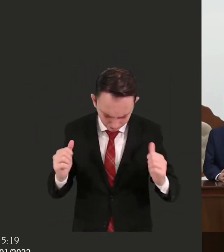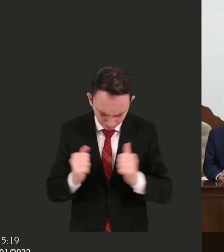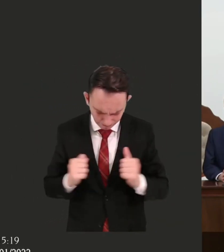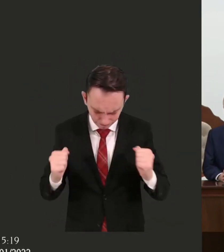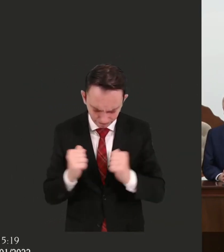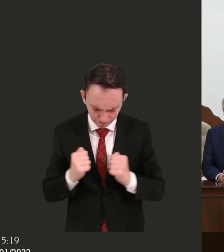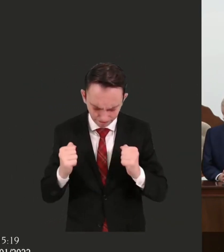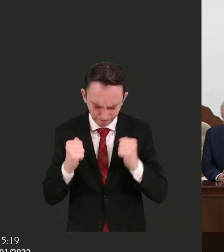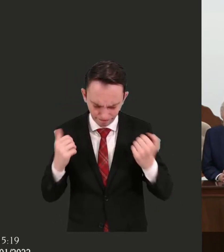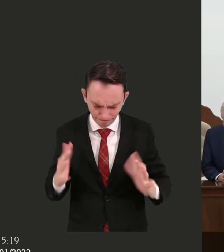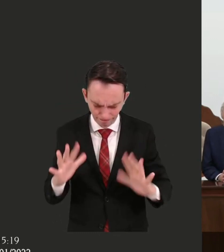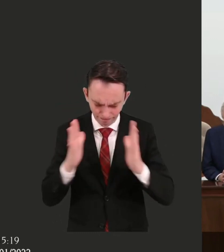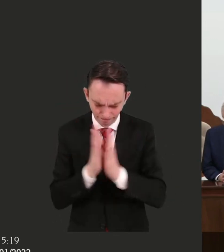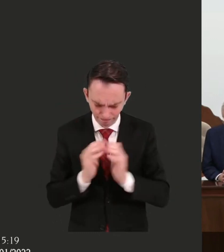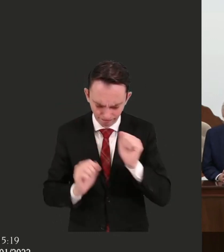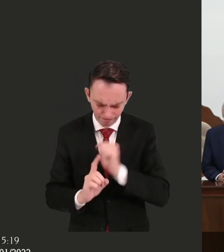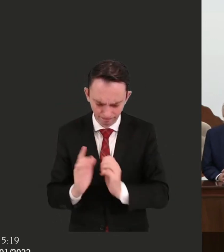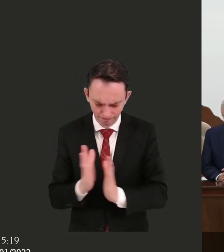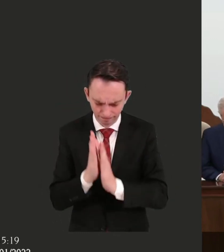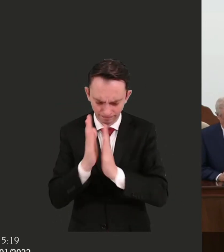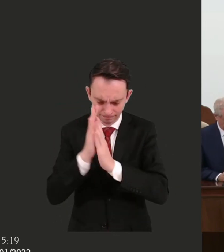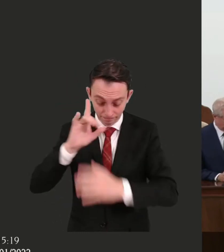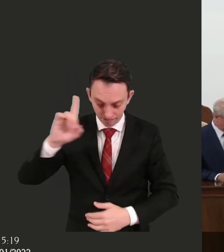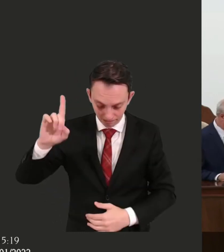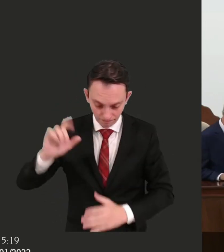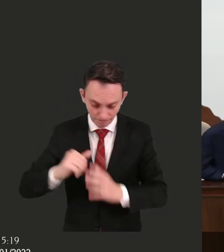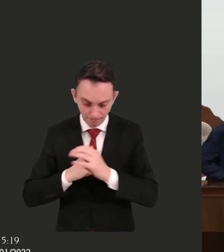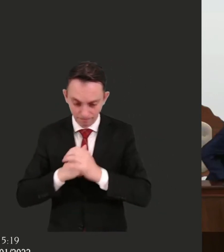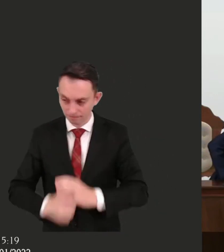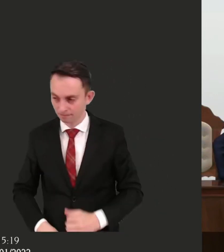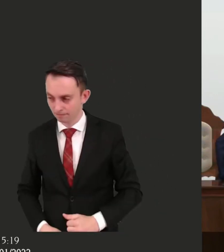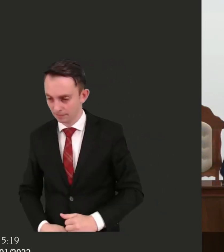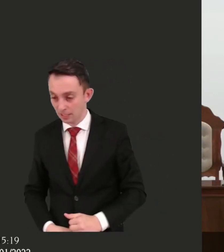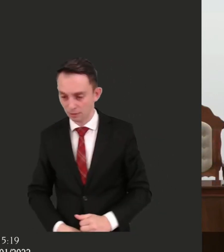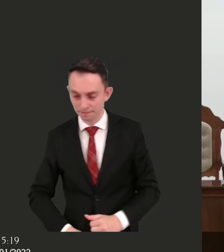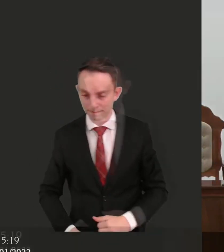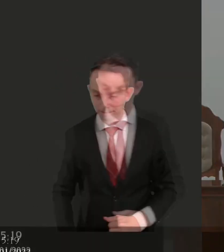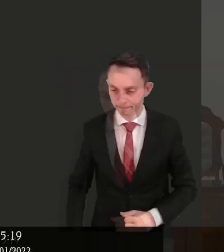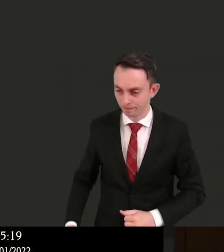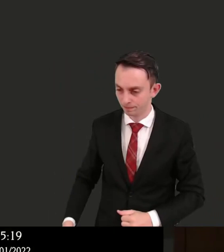Glória a Deus. Deus seja louvado. Amém.